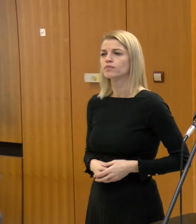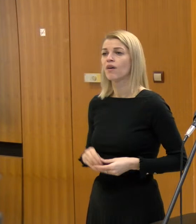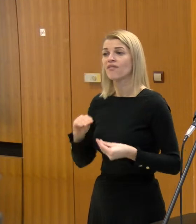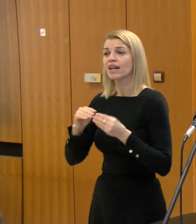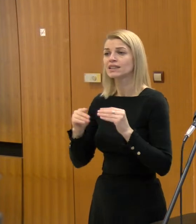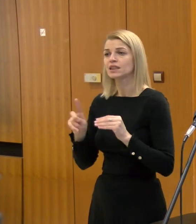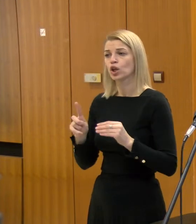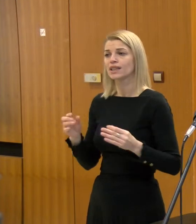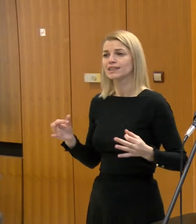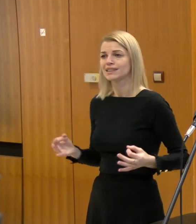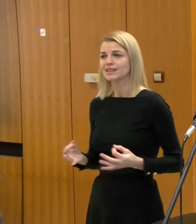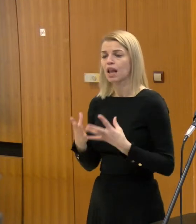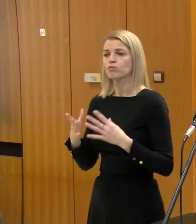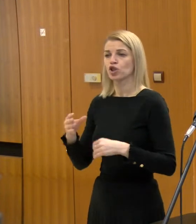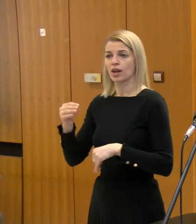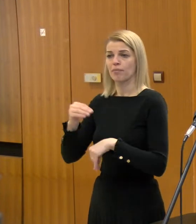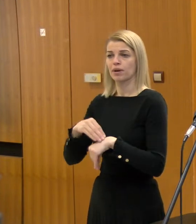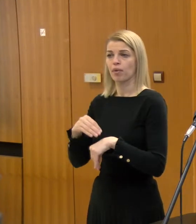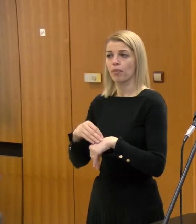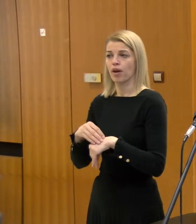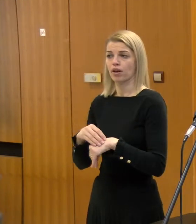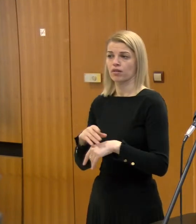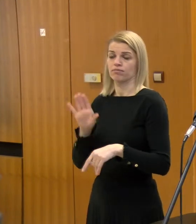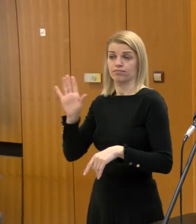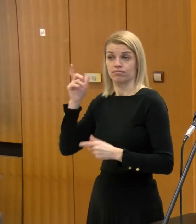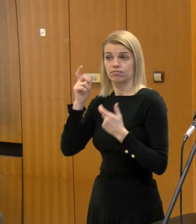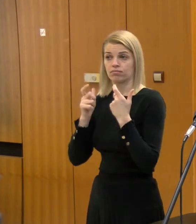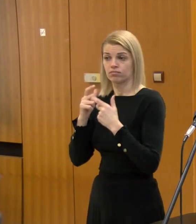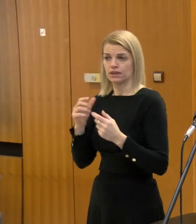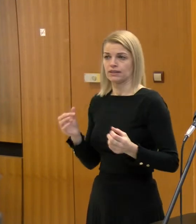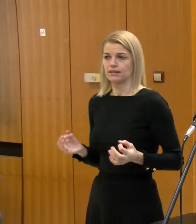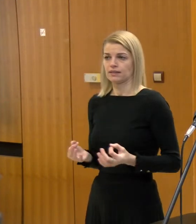veci, ktoré zlepšili, tieto pripomienky podľa nich zlepšili